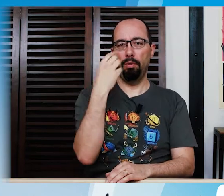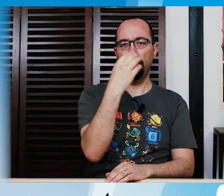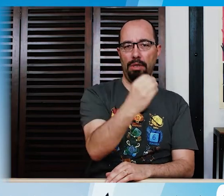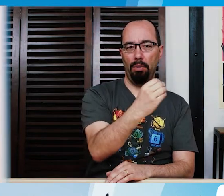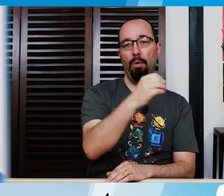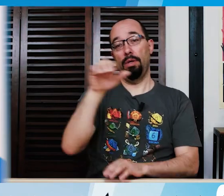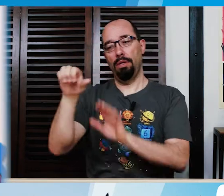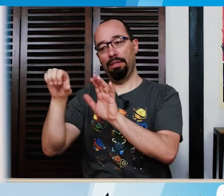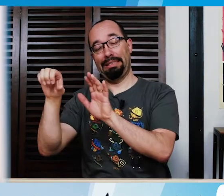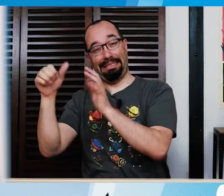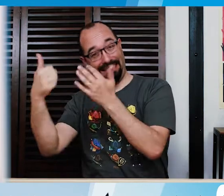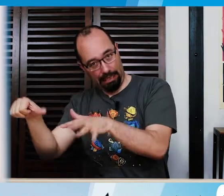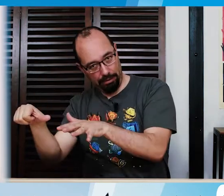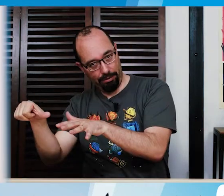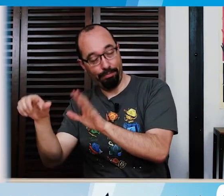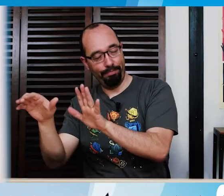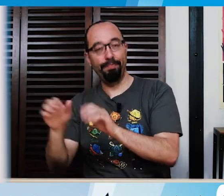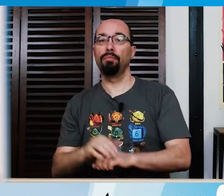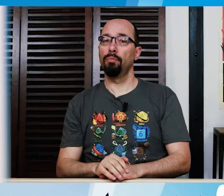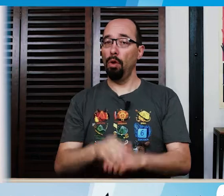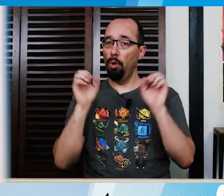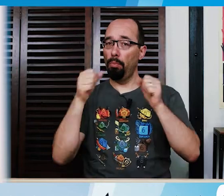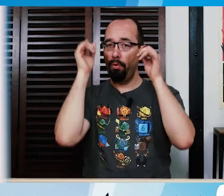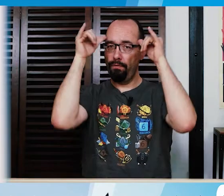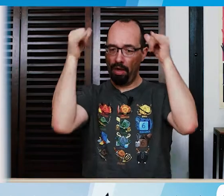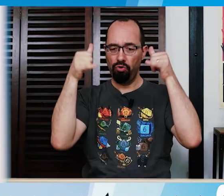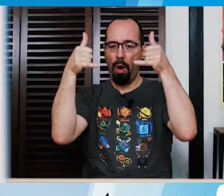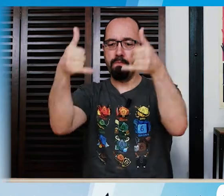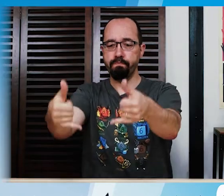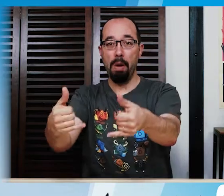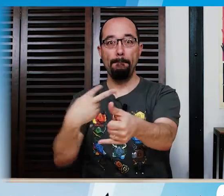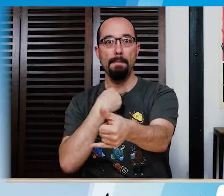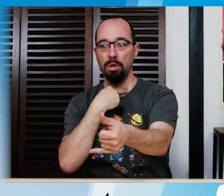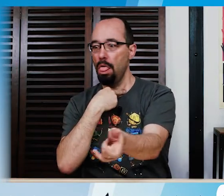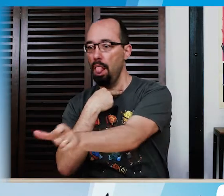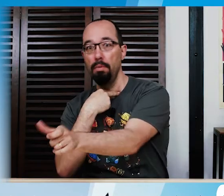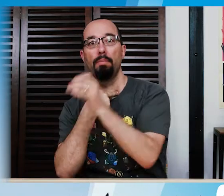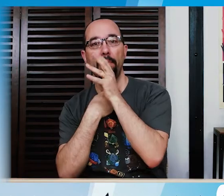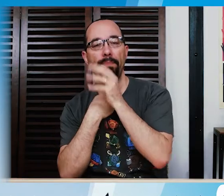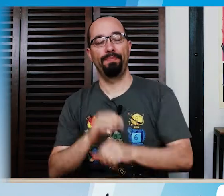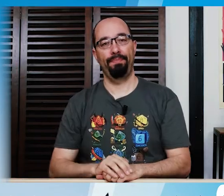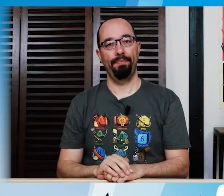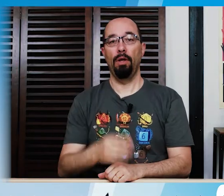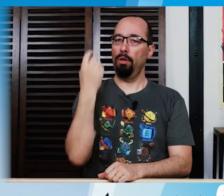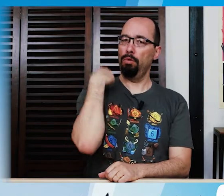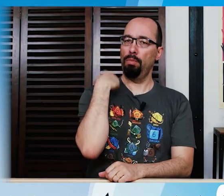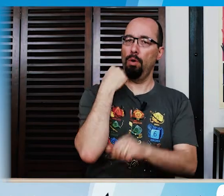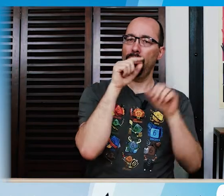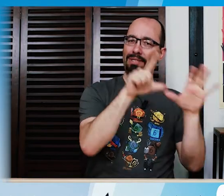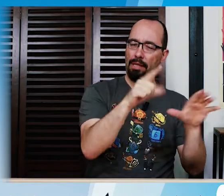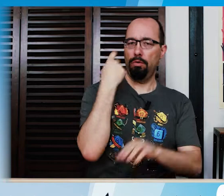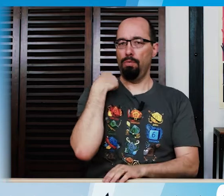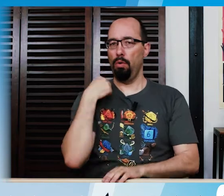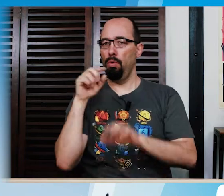16. Jouez cette vache pour bloquer une extrémité du troupeau. Vache acrobate, numéros 7 et